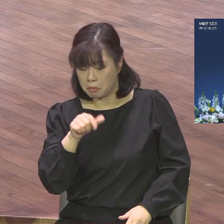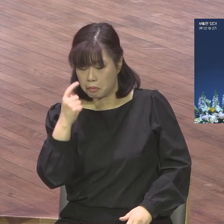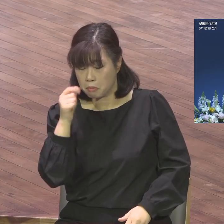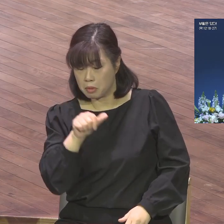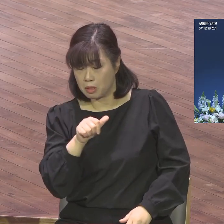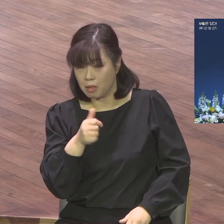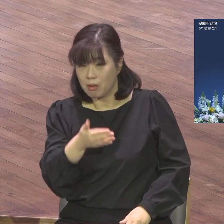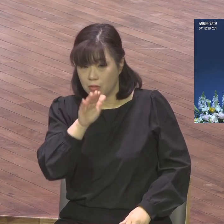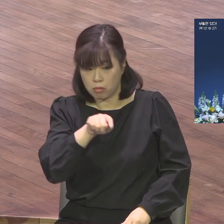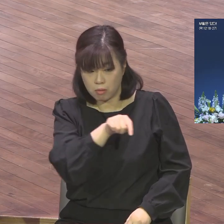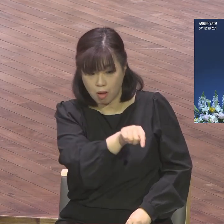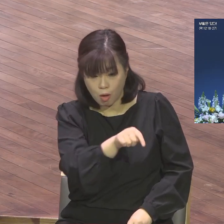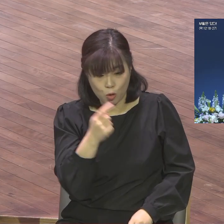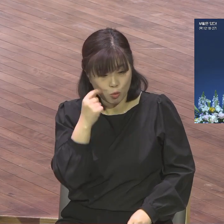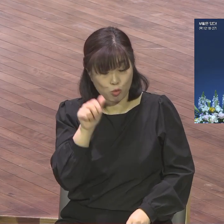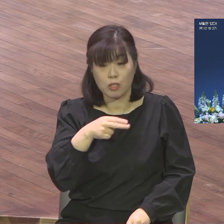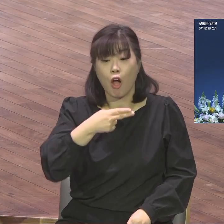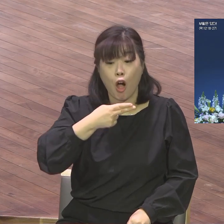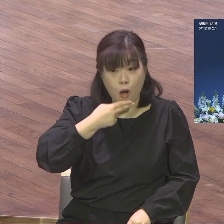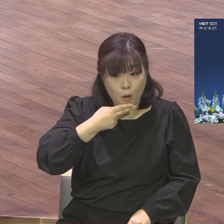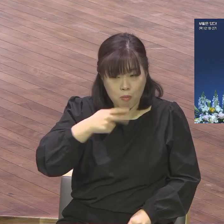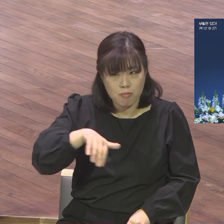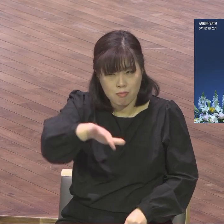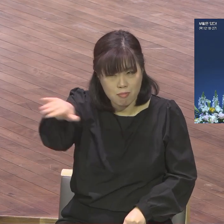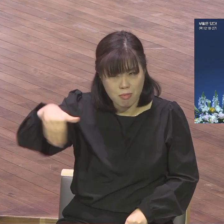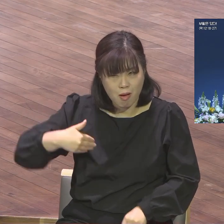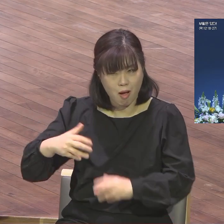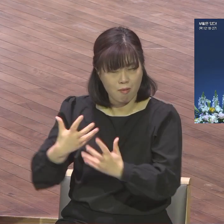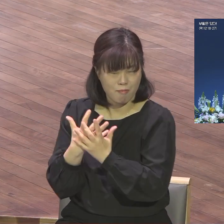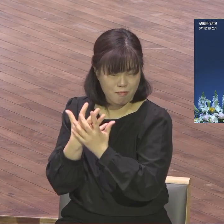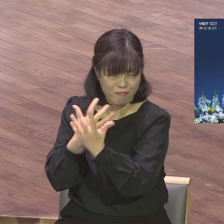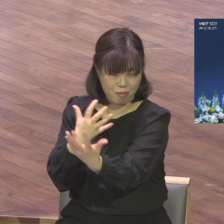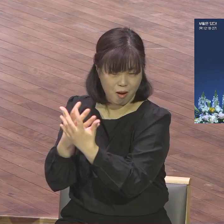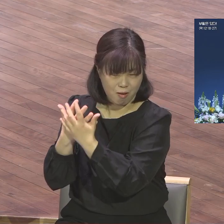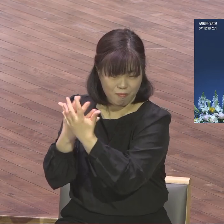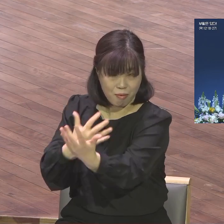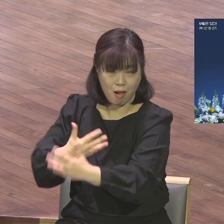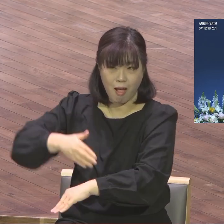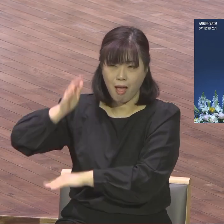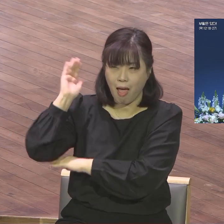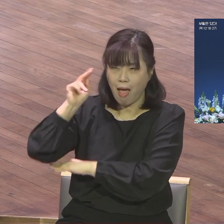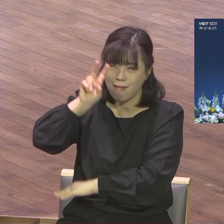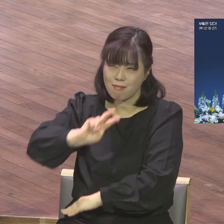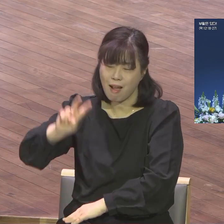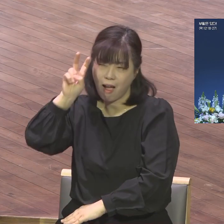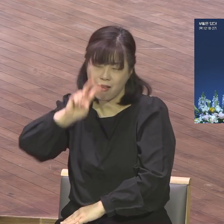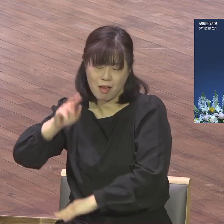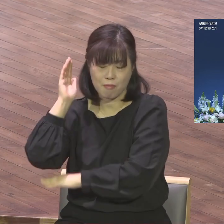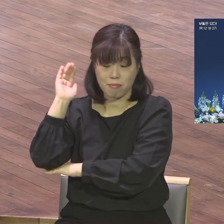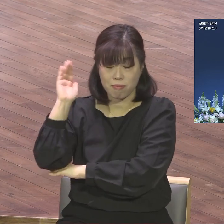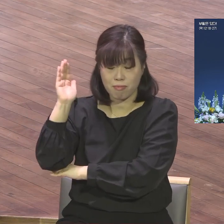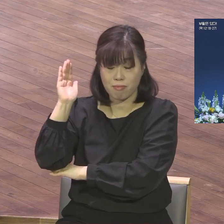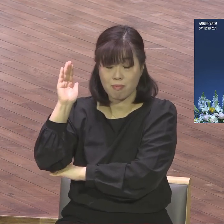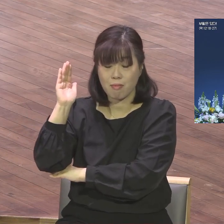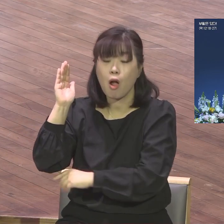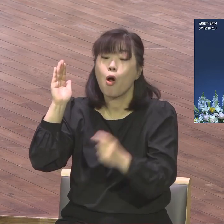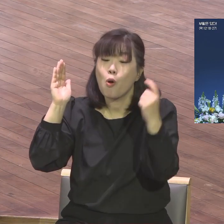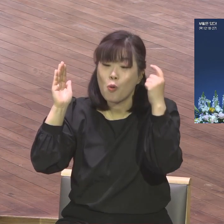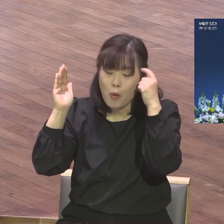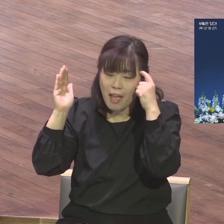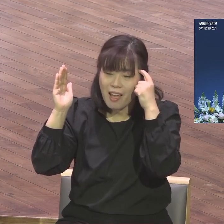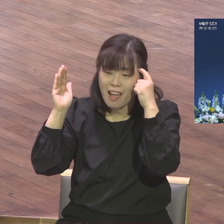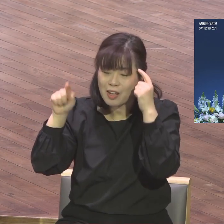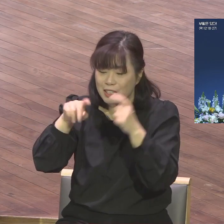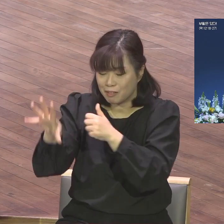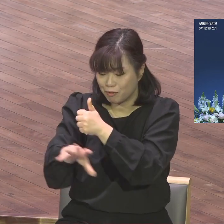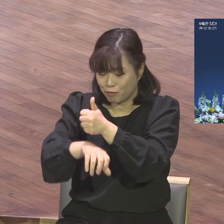때문에 가능해서 너무 감사했어요. 아마 그 집행부에서도 좀 그렇게 많은 헌신을 한 것 같아요.